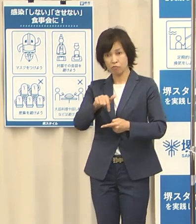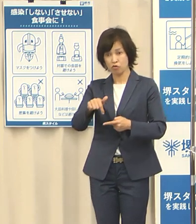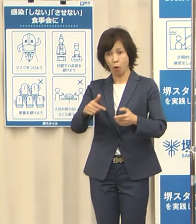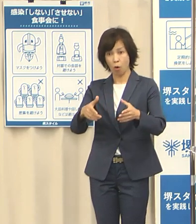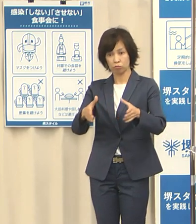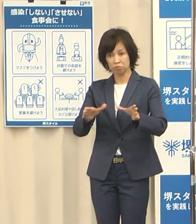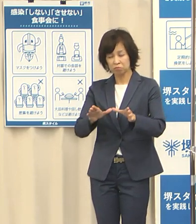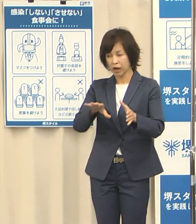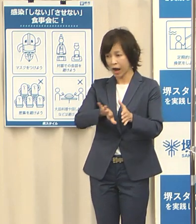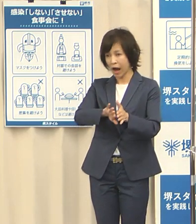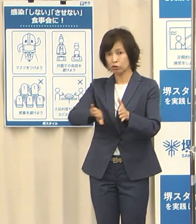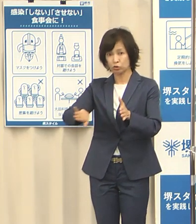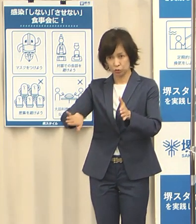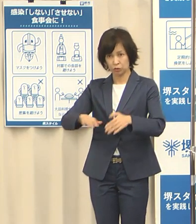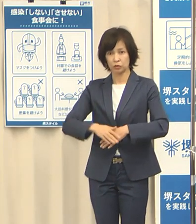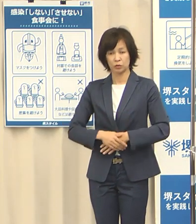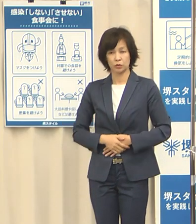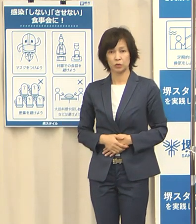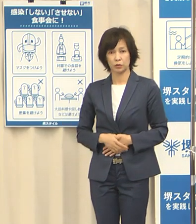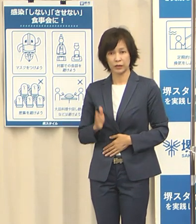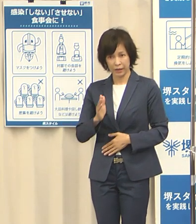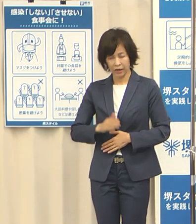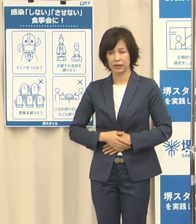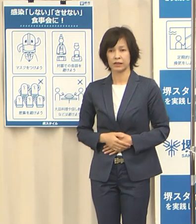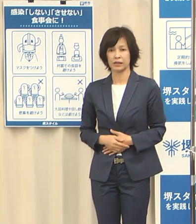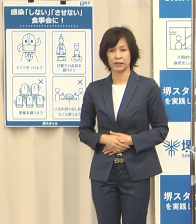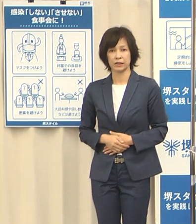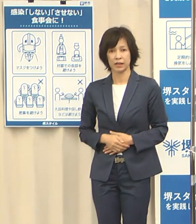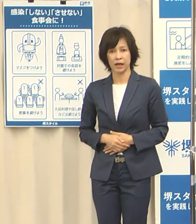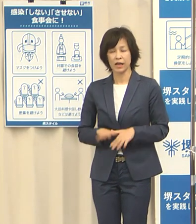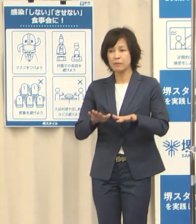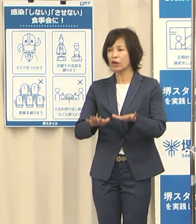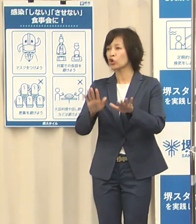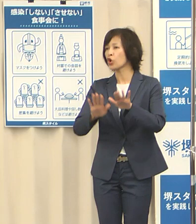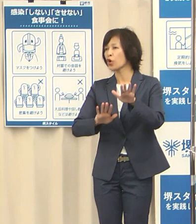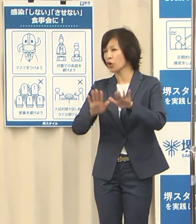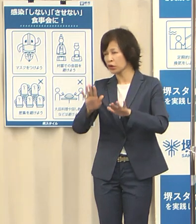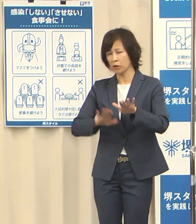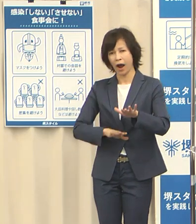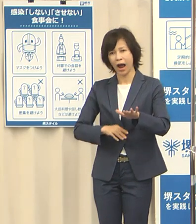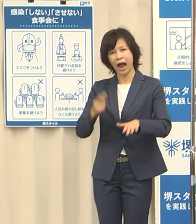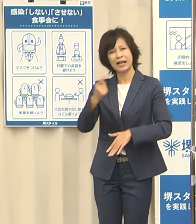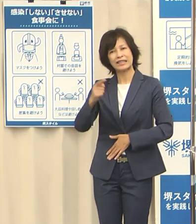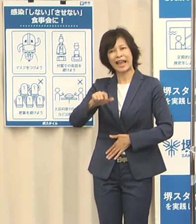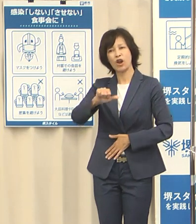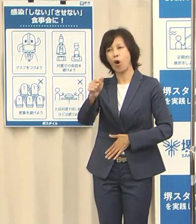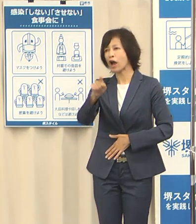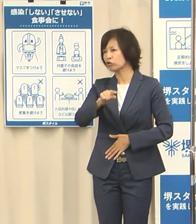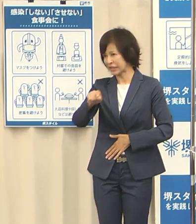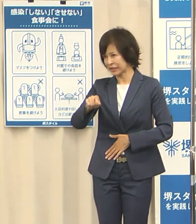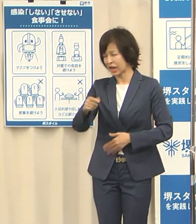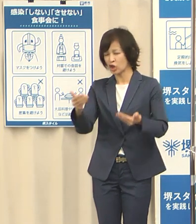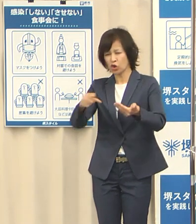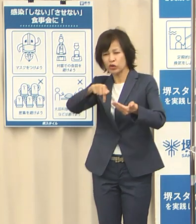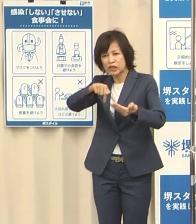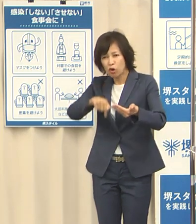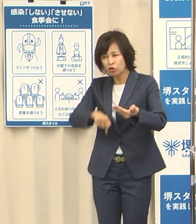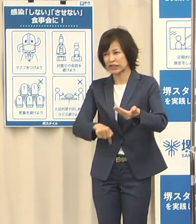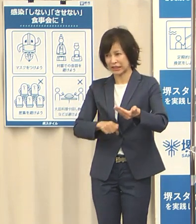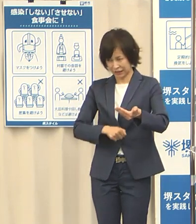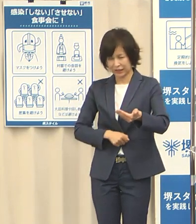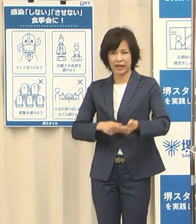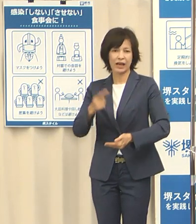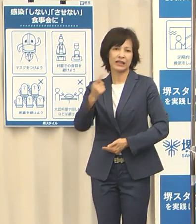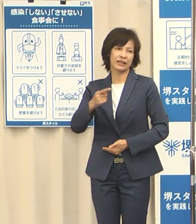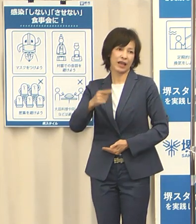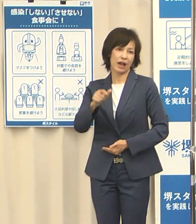のはしておりますので、今の状況では約1500人を職員のうちの1500人を対象にということ